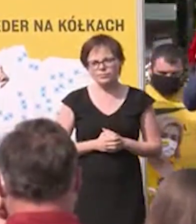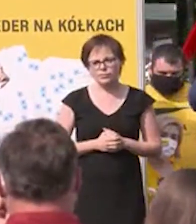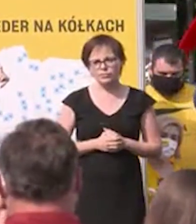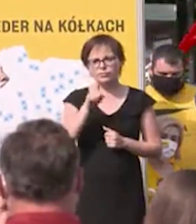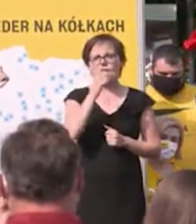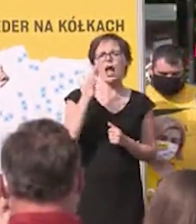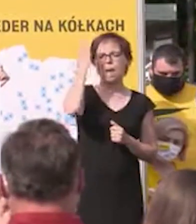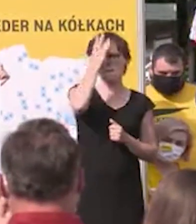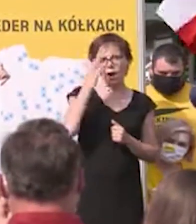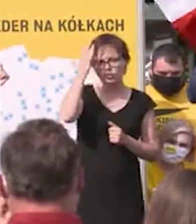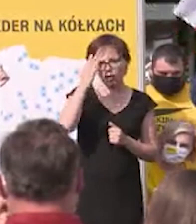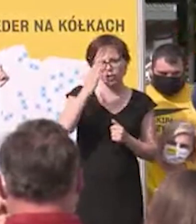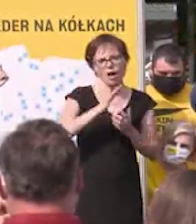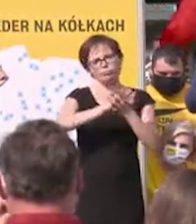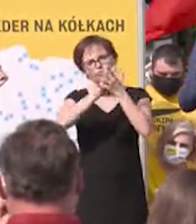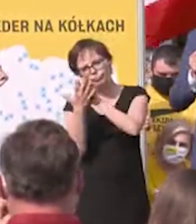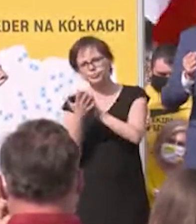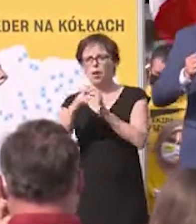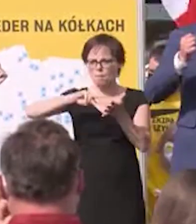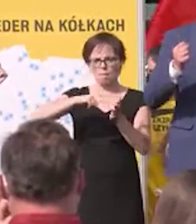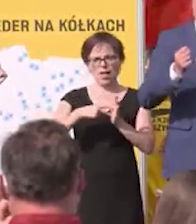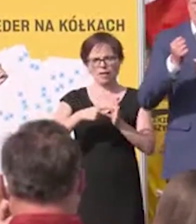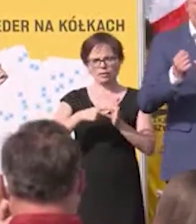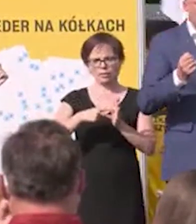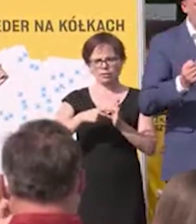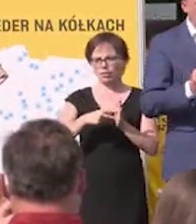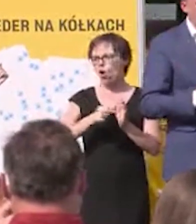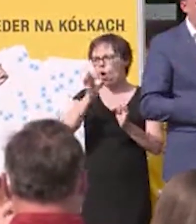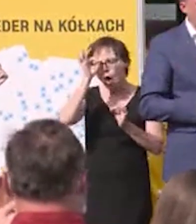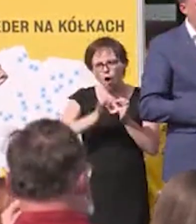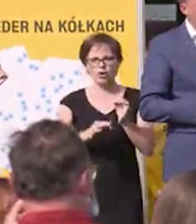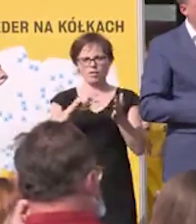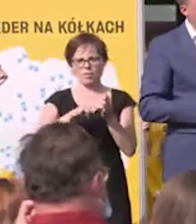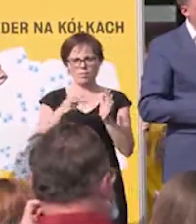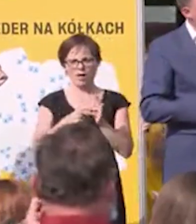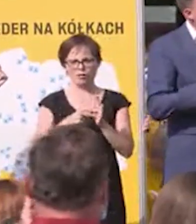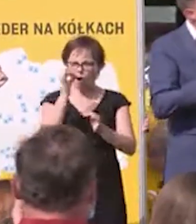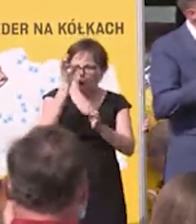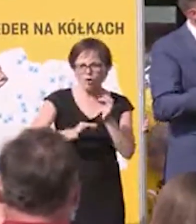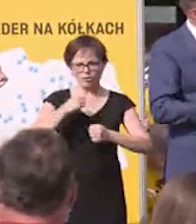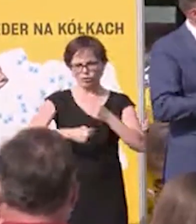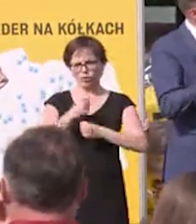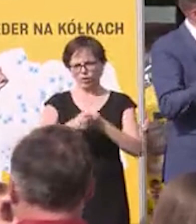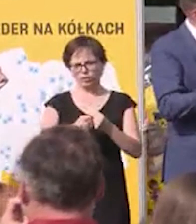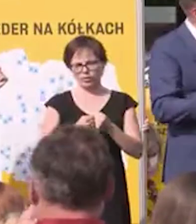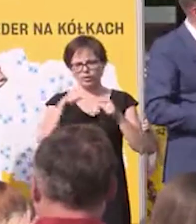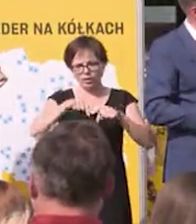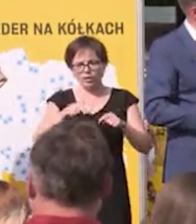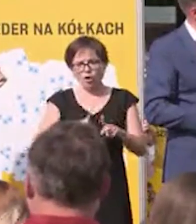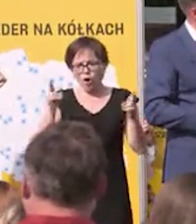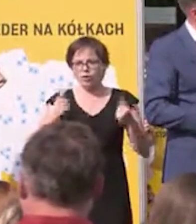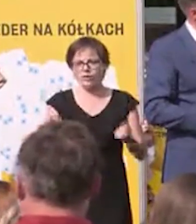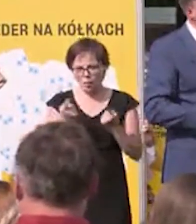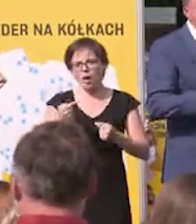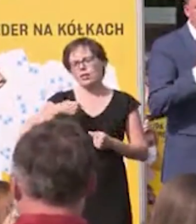Przekształcenie tych marzeń na plan, konkretny plan do działania. I w czasie tej kampanii